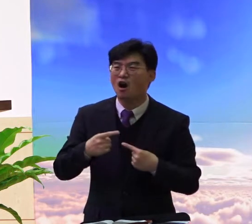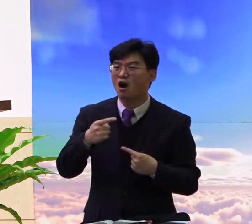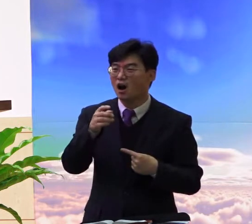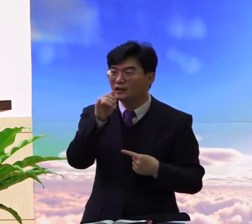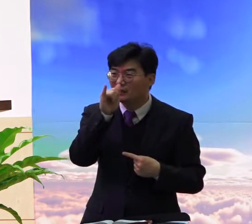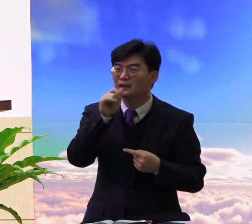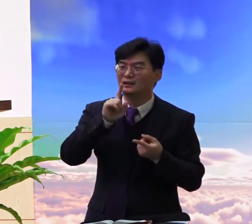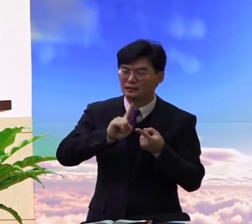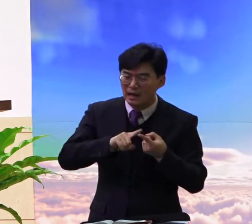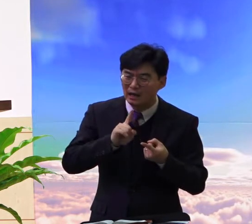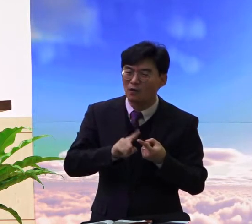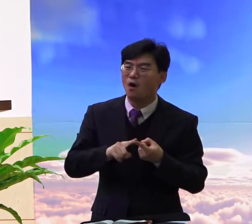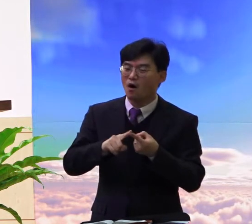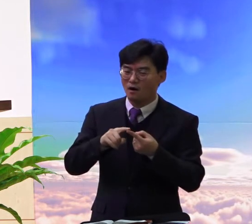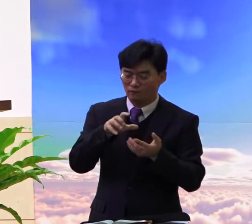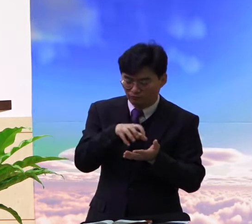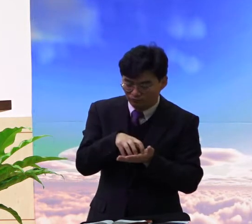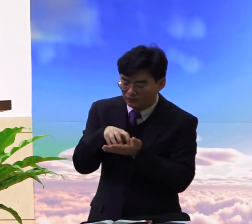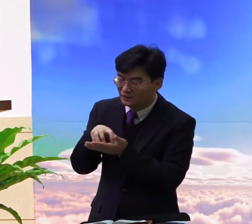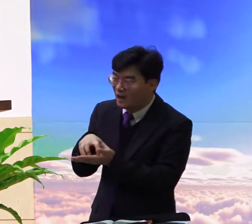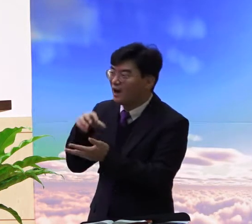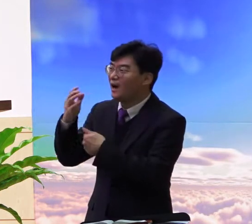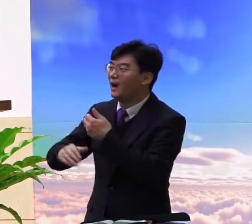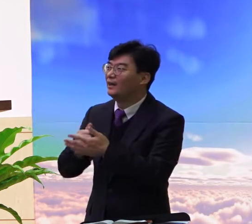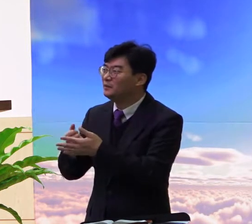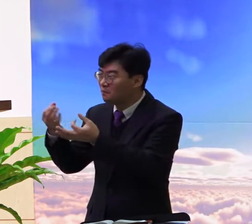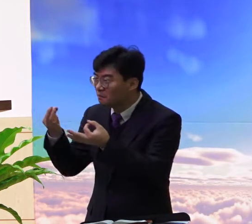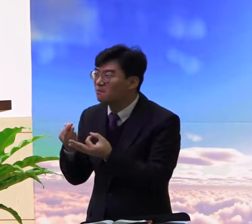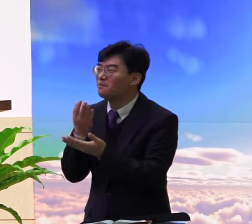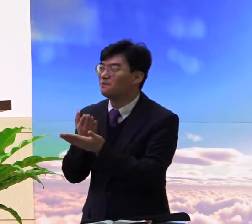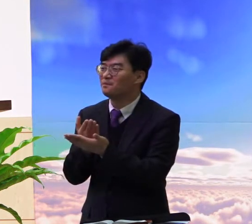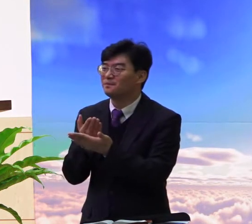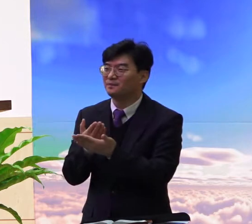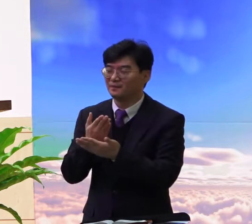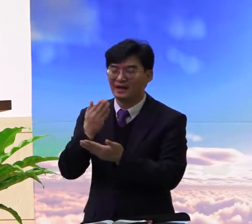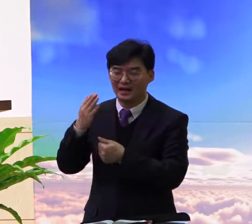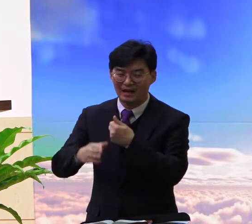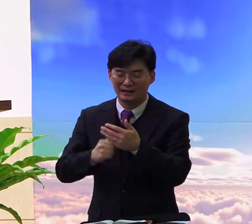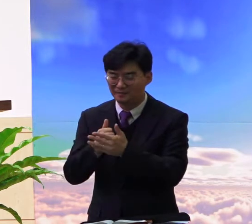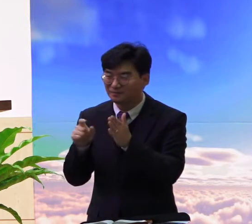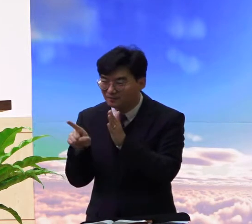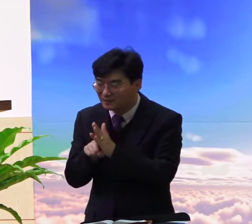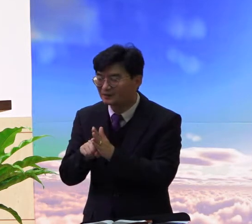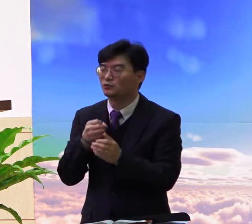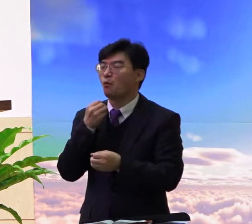그 상황 속에서 하나님께로 나아가고 하나님을 바라보았다는 것입니다.